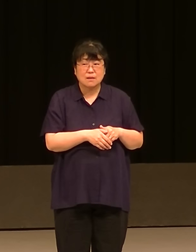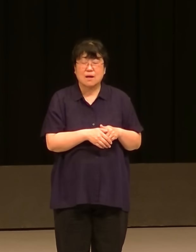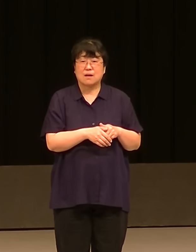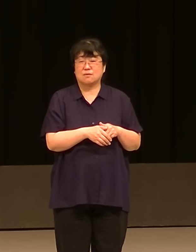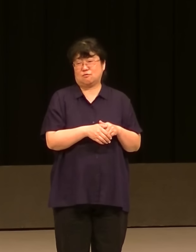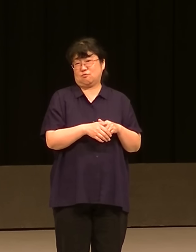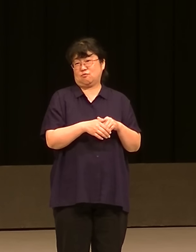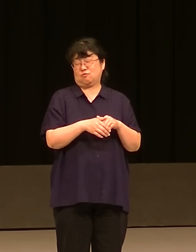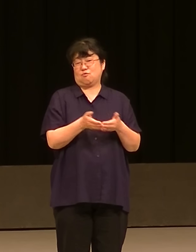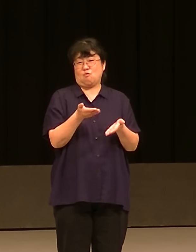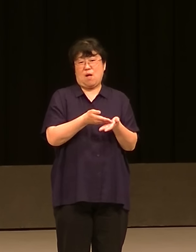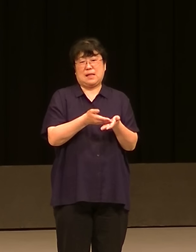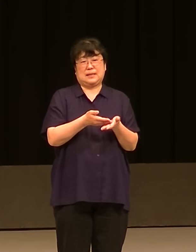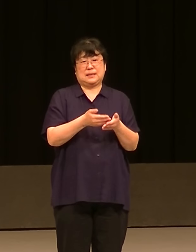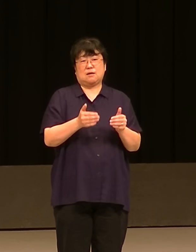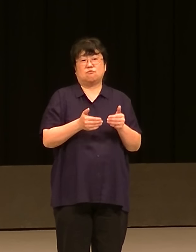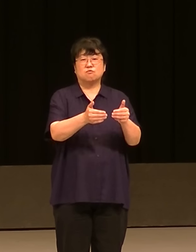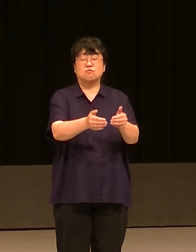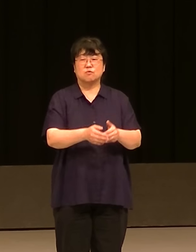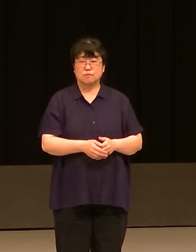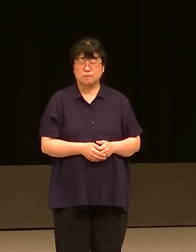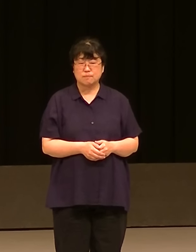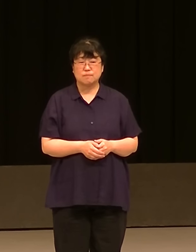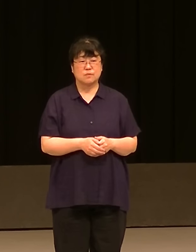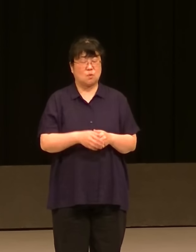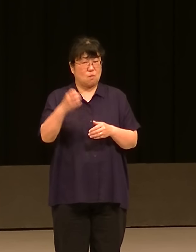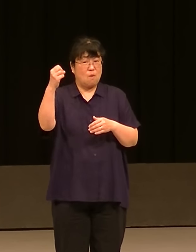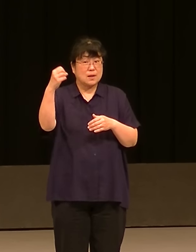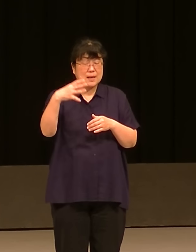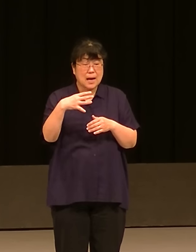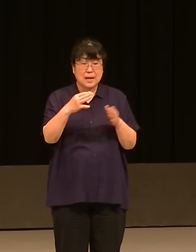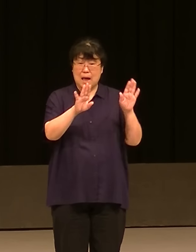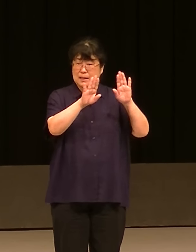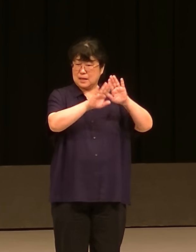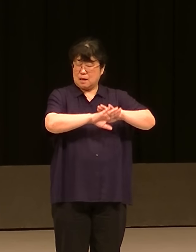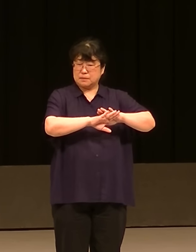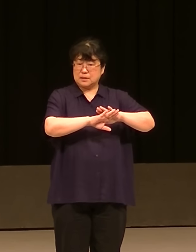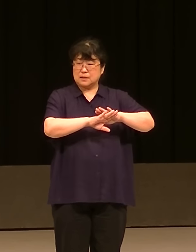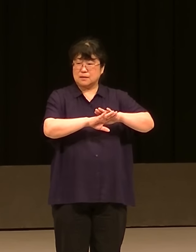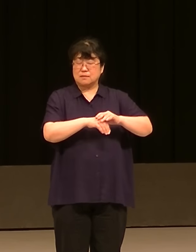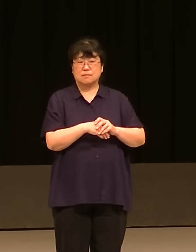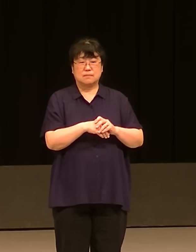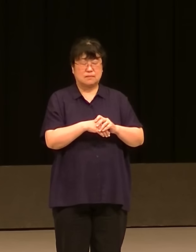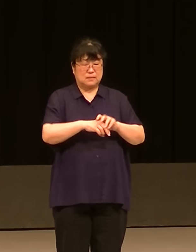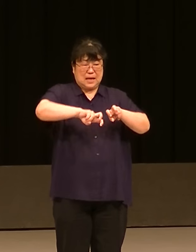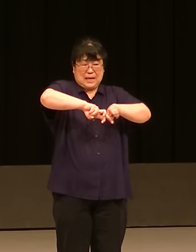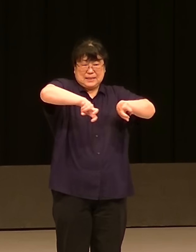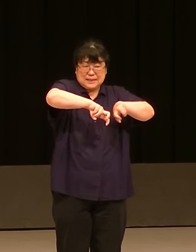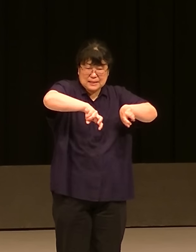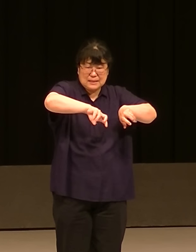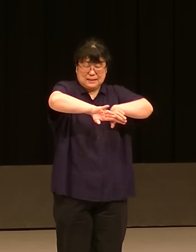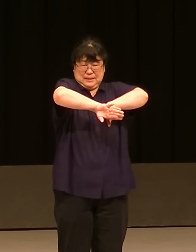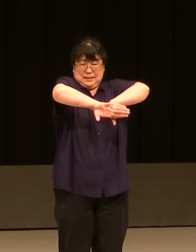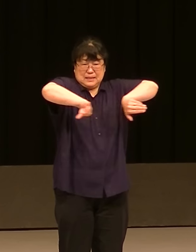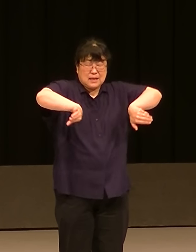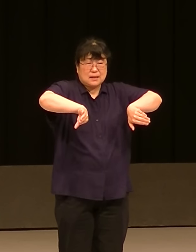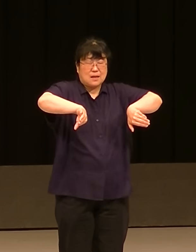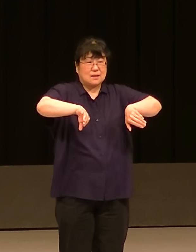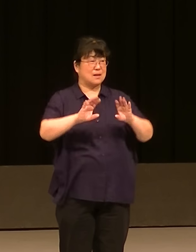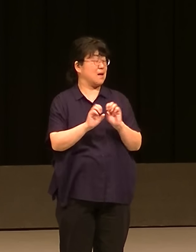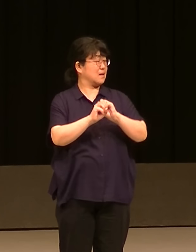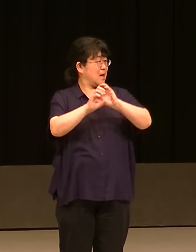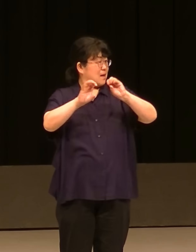うに話が展開していきます。この光が闇をつんざいて切り裂いて、この輝かし